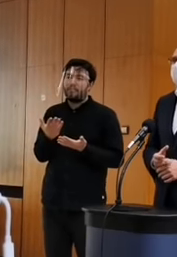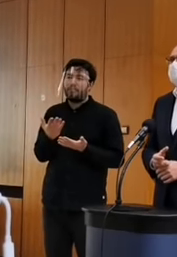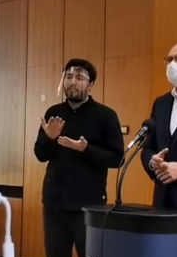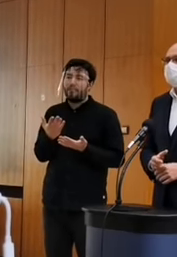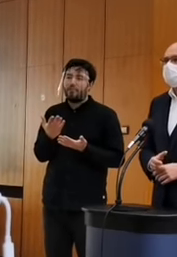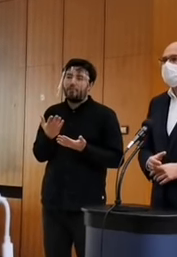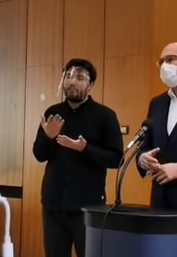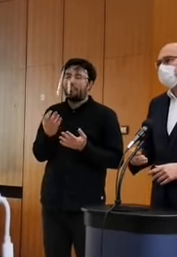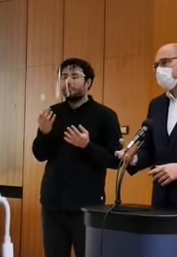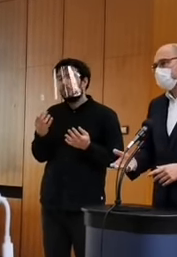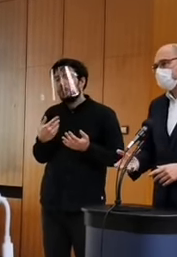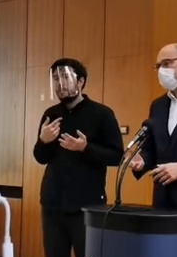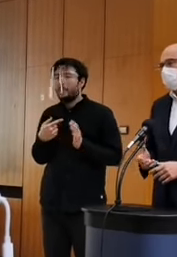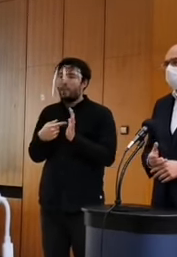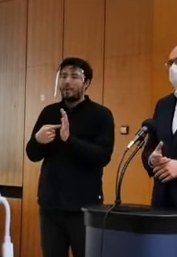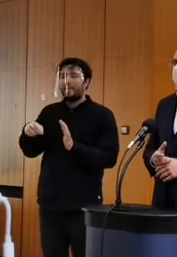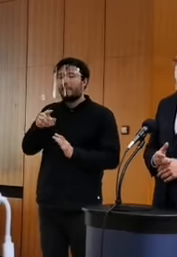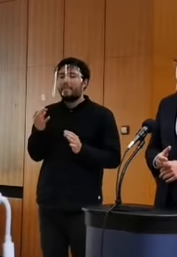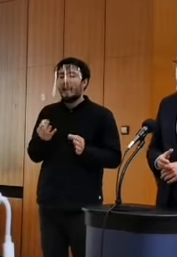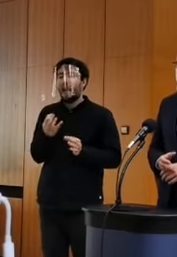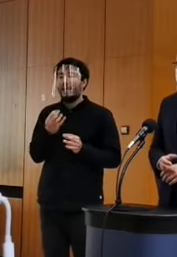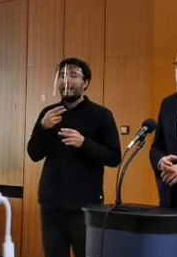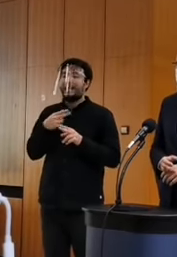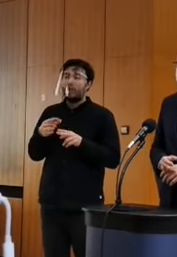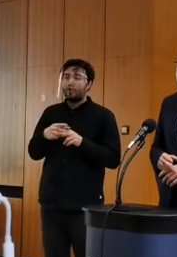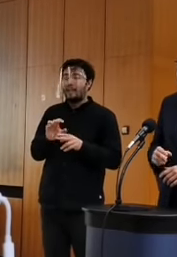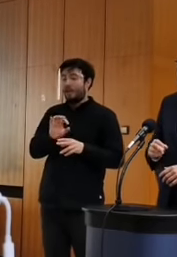prezentovať nejaké riešenie, na ktorom by sme sa možno vedeli dohodnúť.